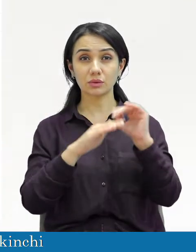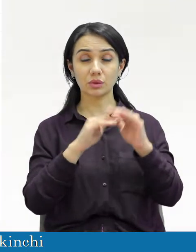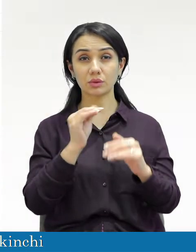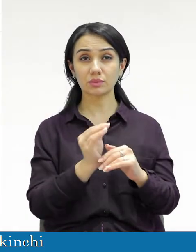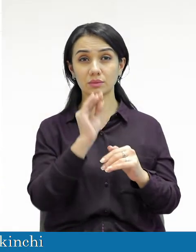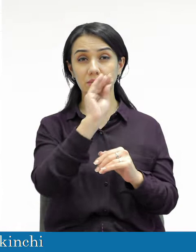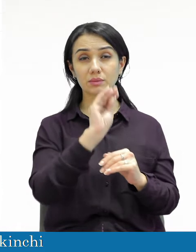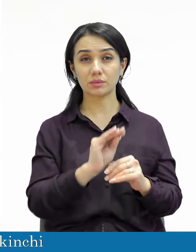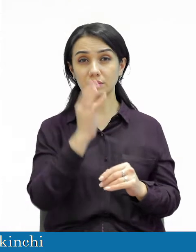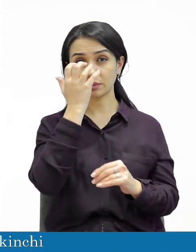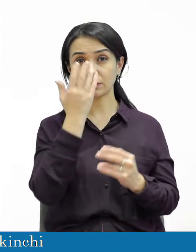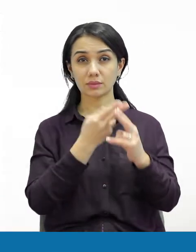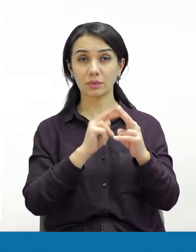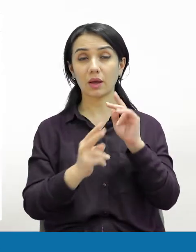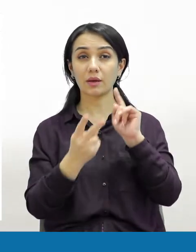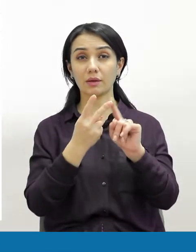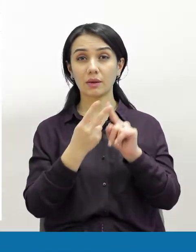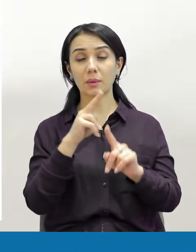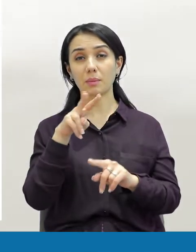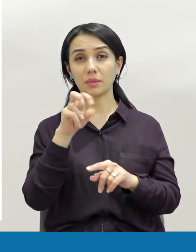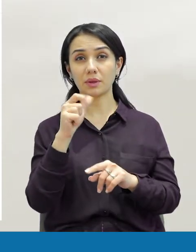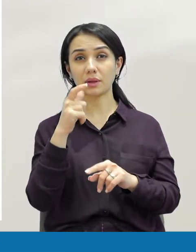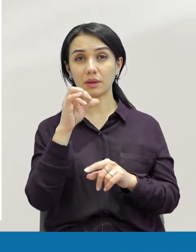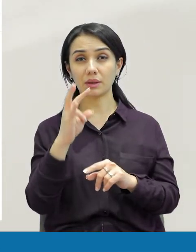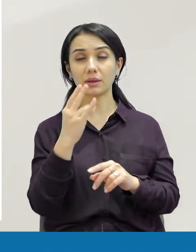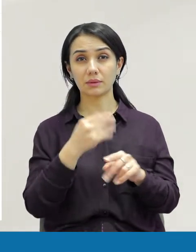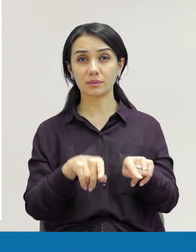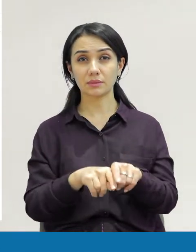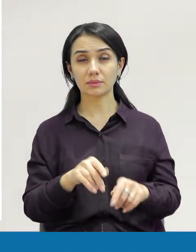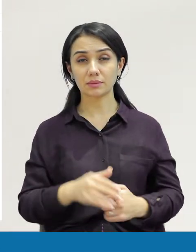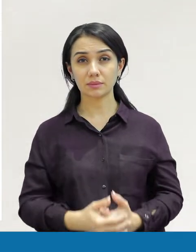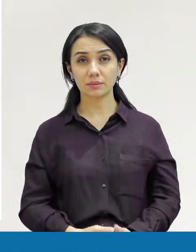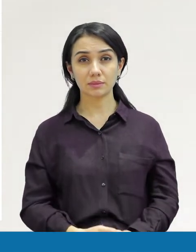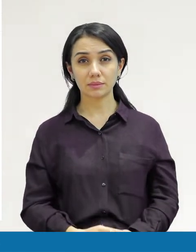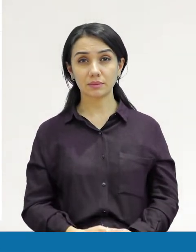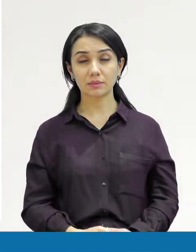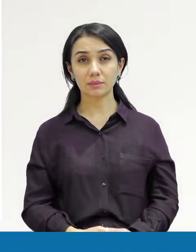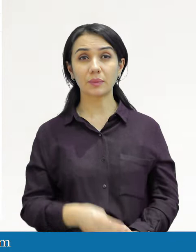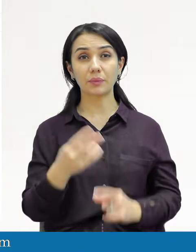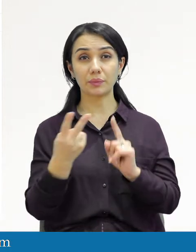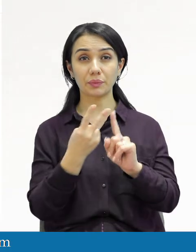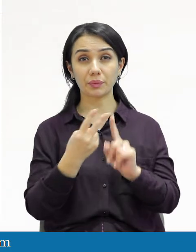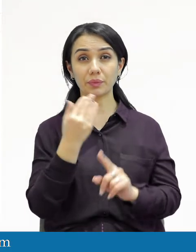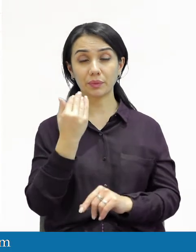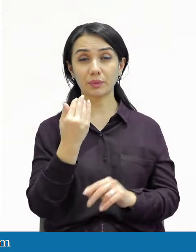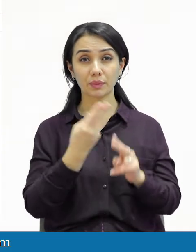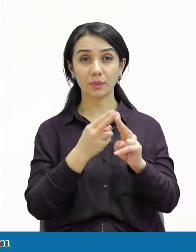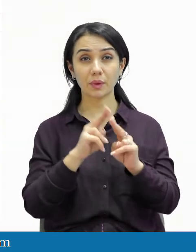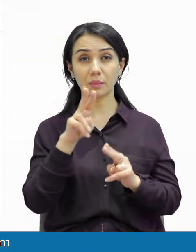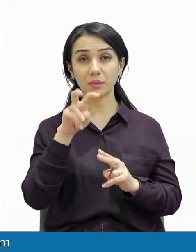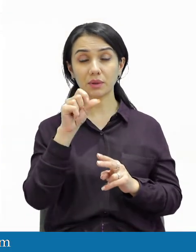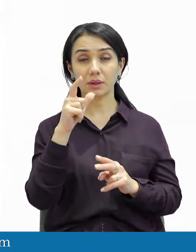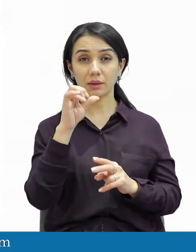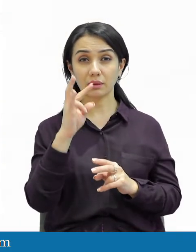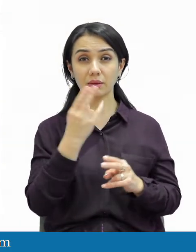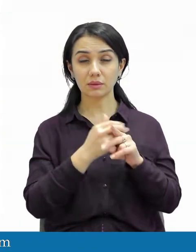yordam beradigan dastur. Ikkinchi pluginimiz Feather Icons. Demak, ikkinchi pluginimiz Feather Icon deyishim sababi bu